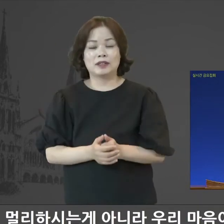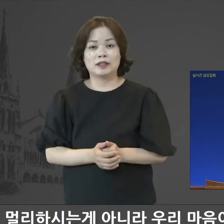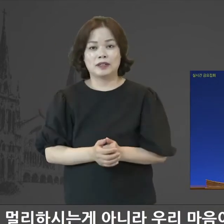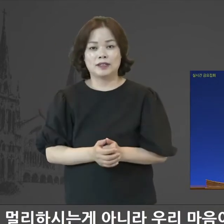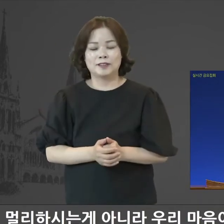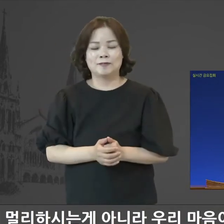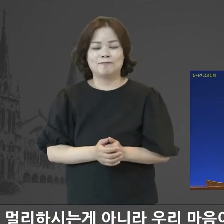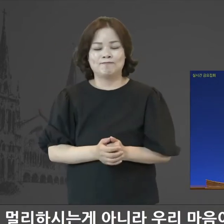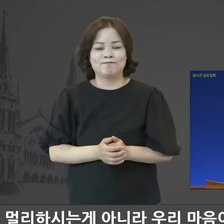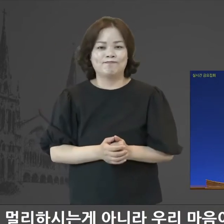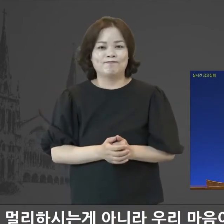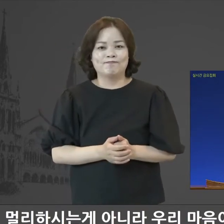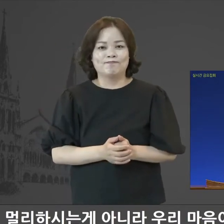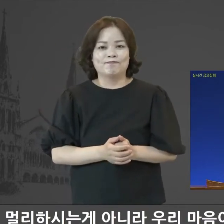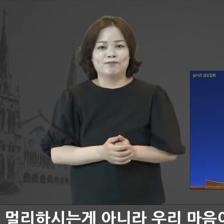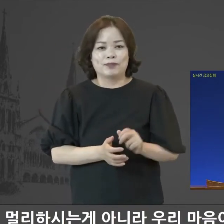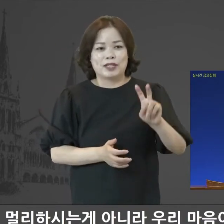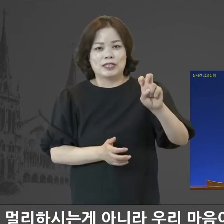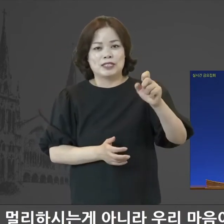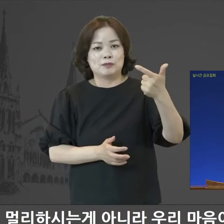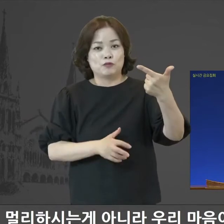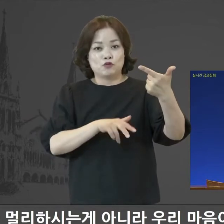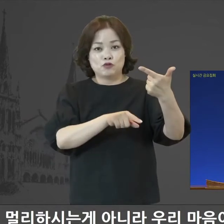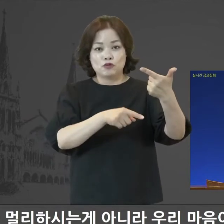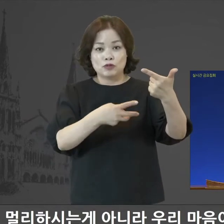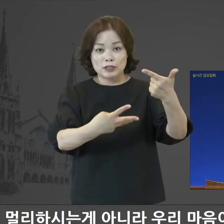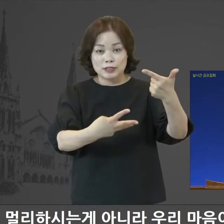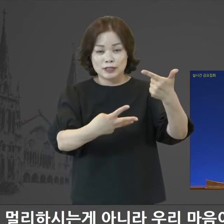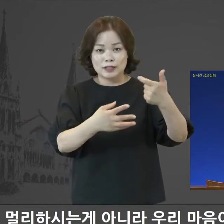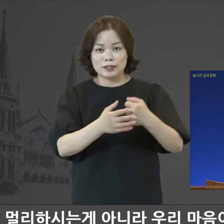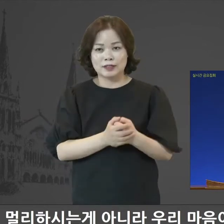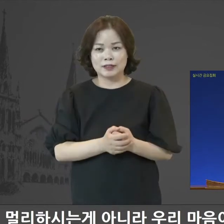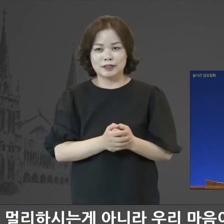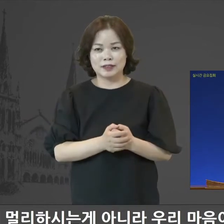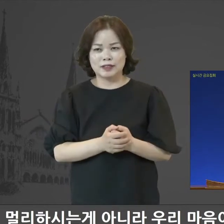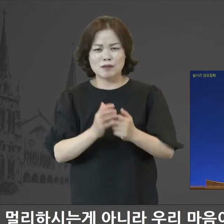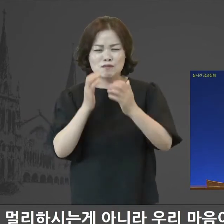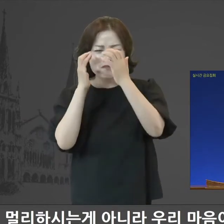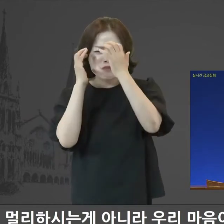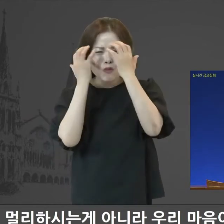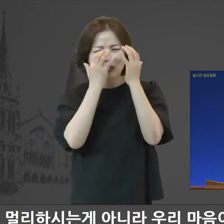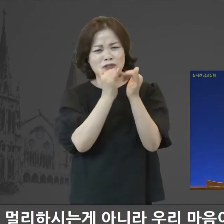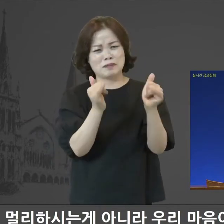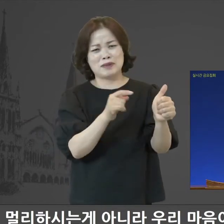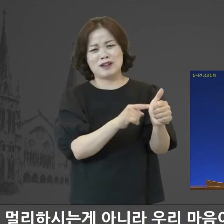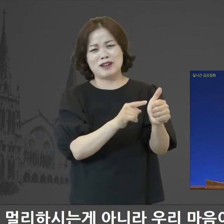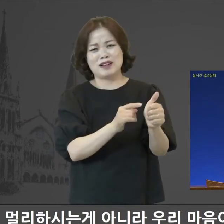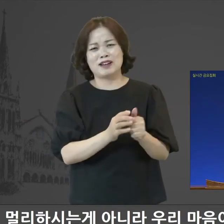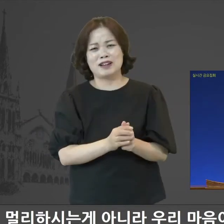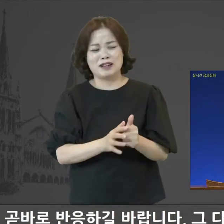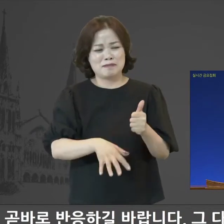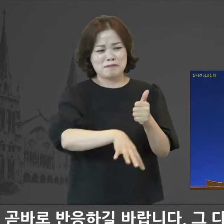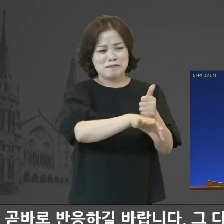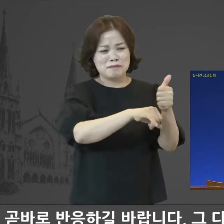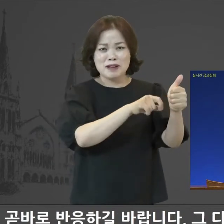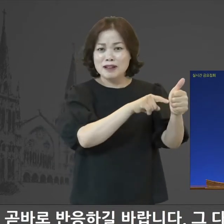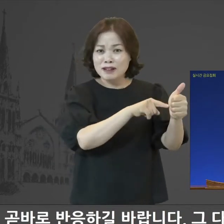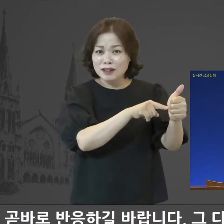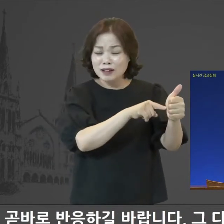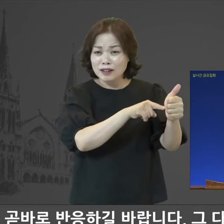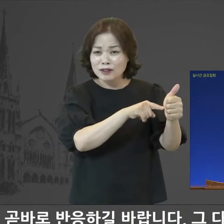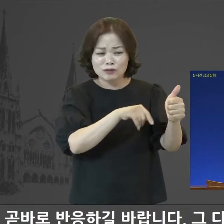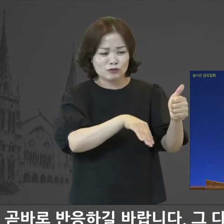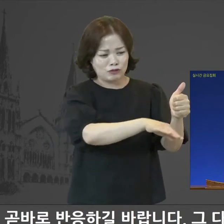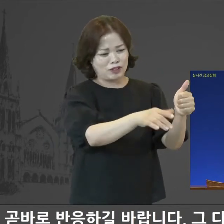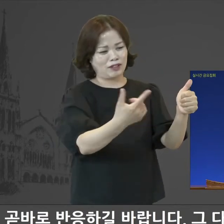그 다음으로 갑니다. 26절을 보시면 참 이 복잡한 인간이에요. 벨릭스가 우리